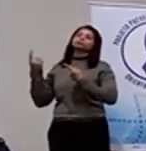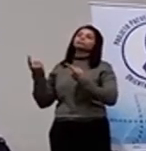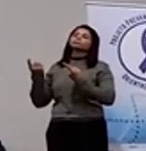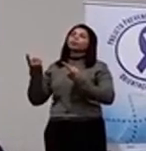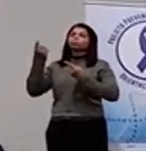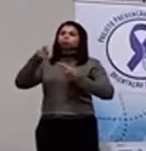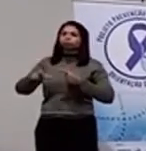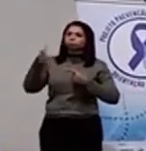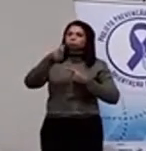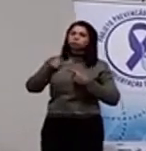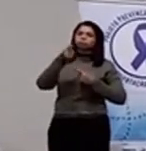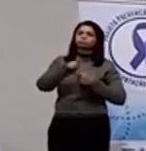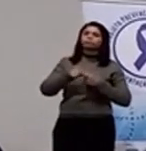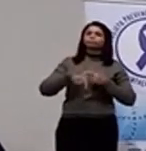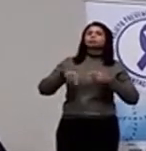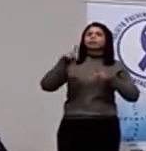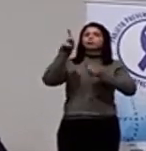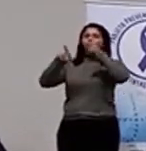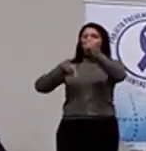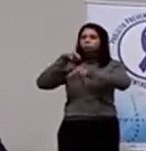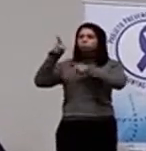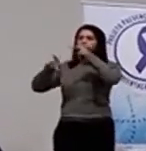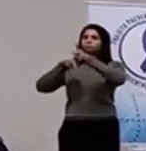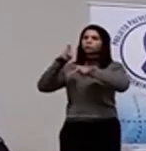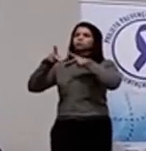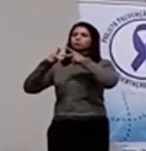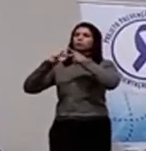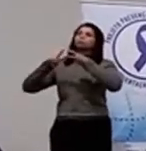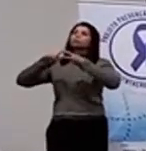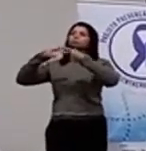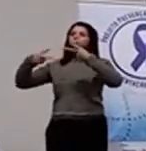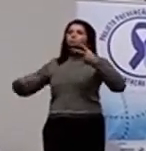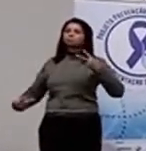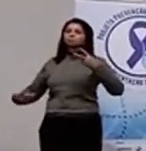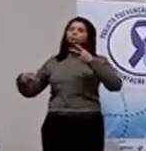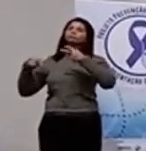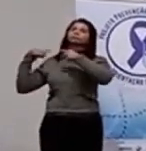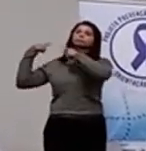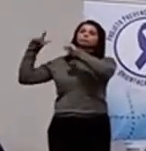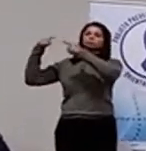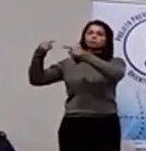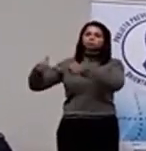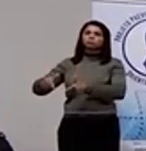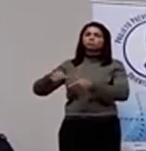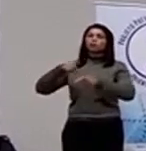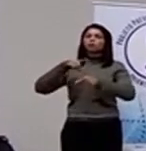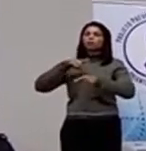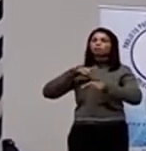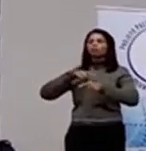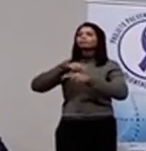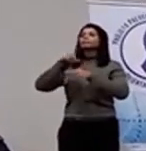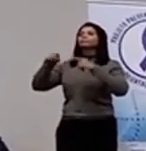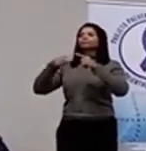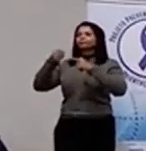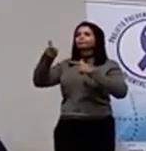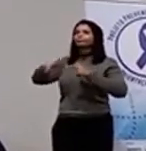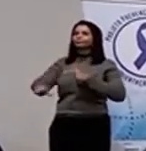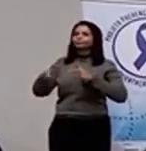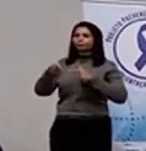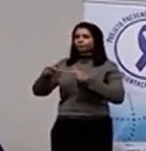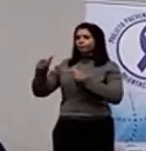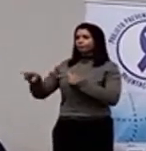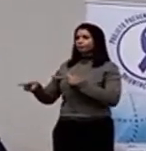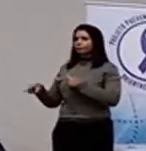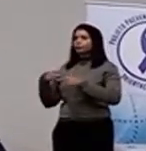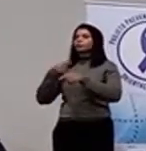nossa população, quanto maior a proximidade genética de algumas populações, você pode ter uma incidência maior de determinadas ou